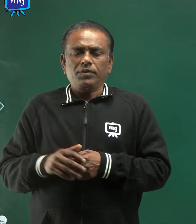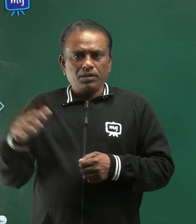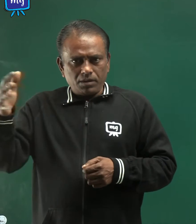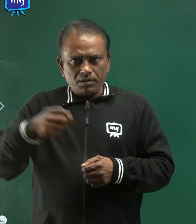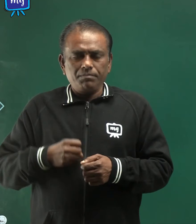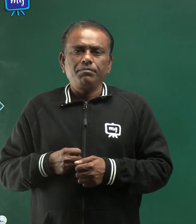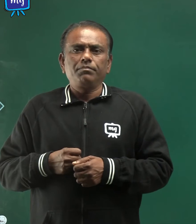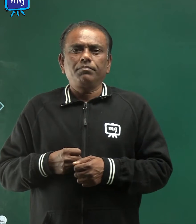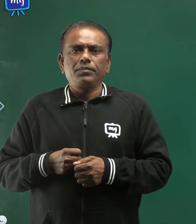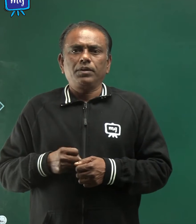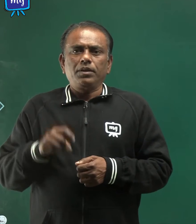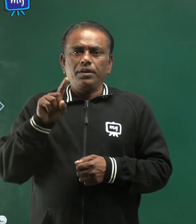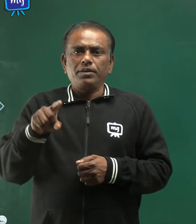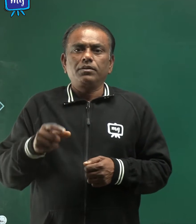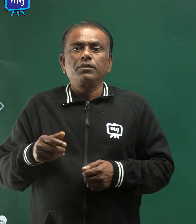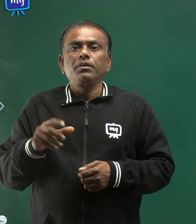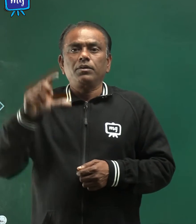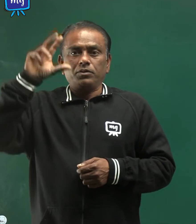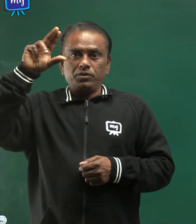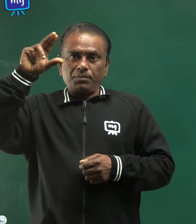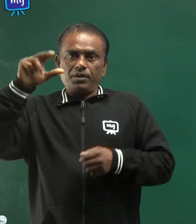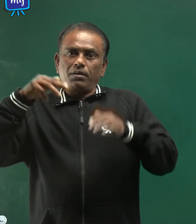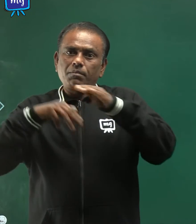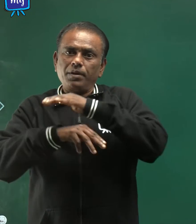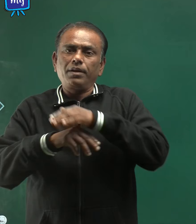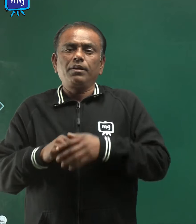हम इस पाठ में